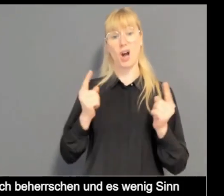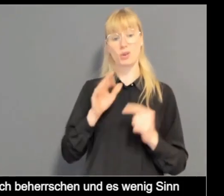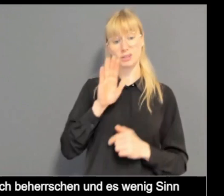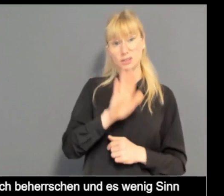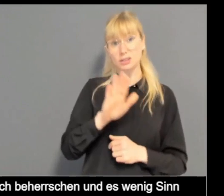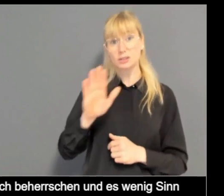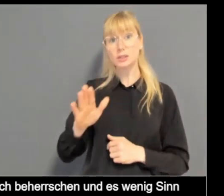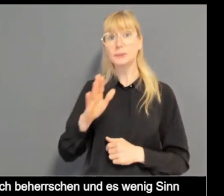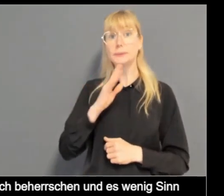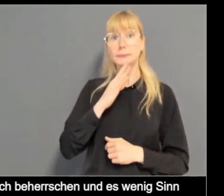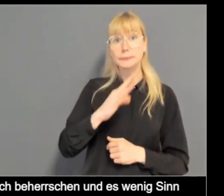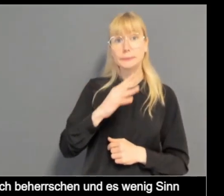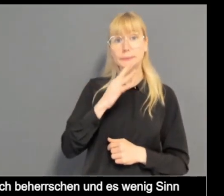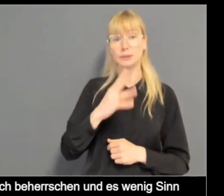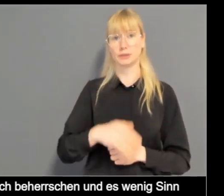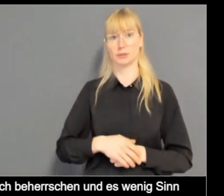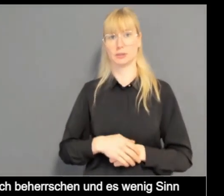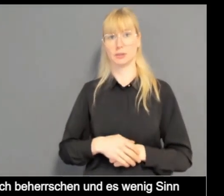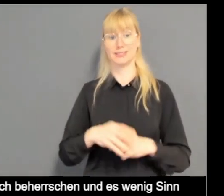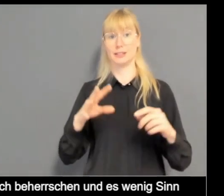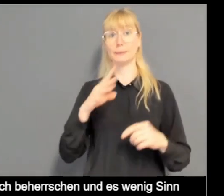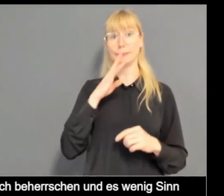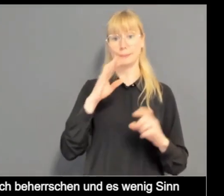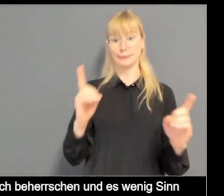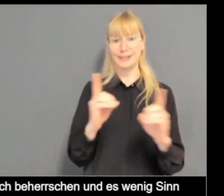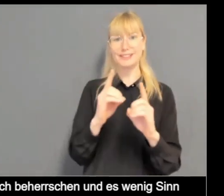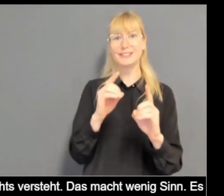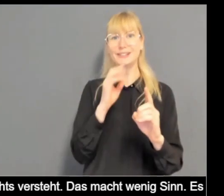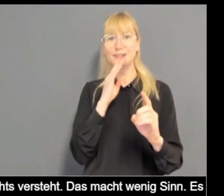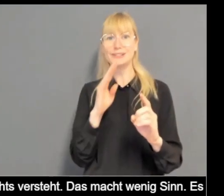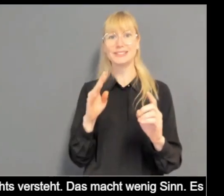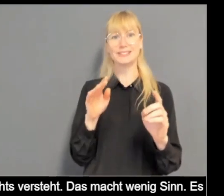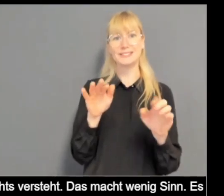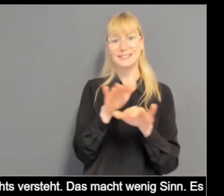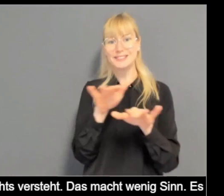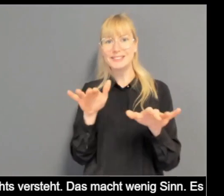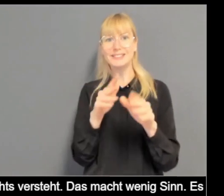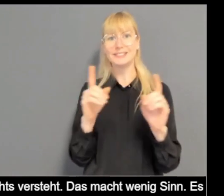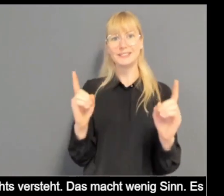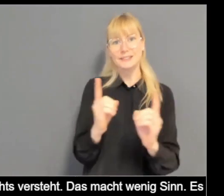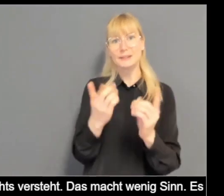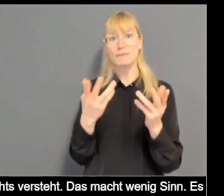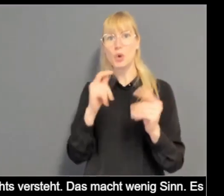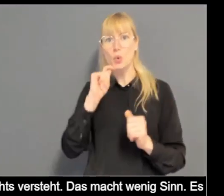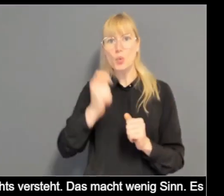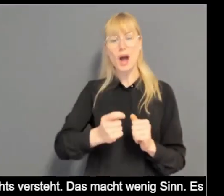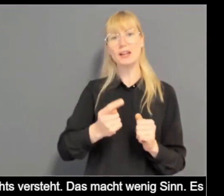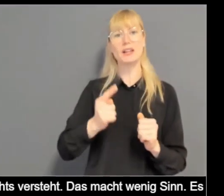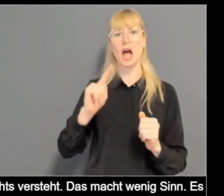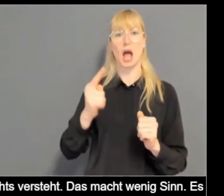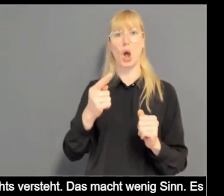sie weiter auch zumindest teilweise in ihrer Sprache kommunizieren können, nicht nur untereinander. Deshalb werben wir auch